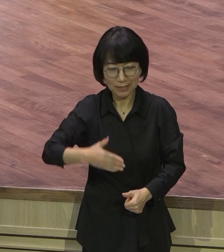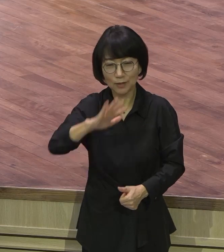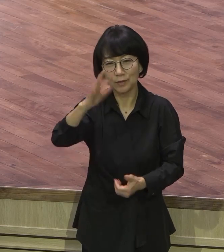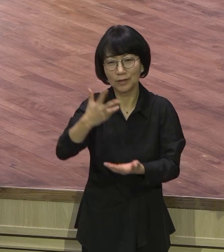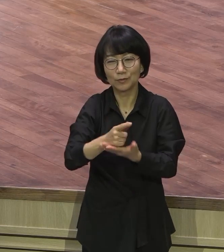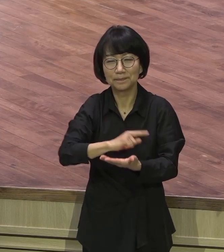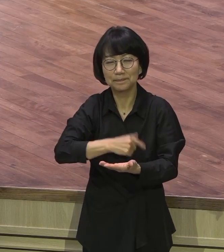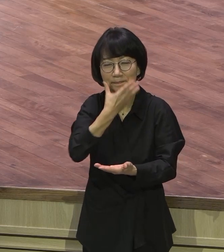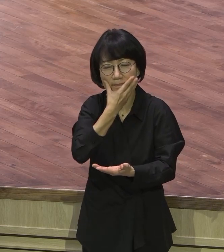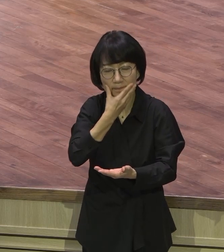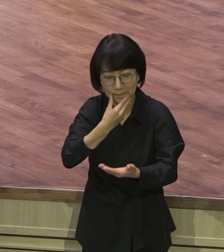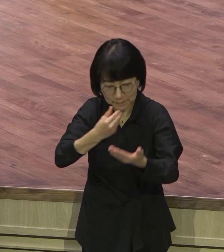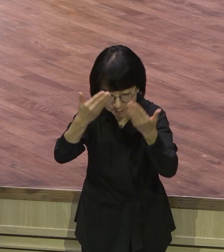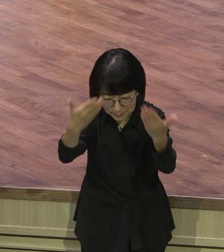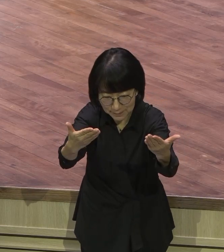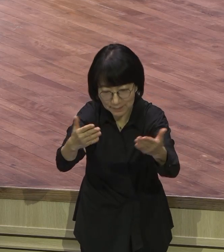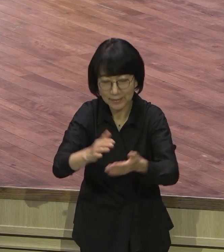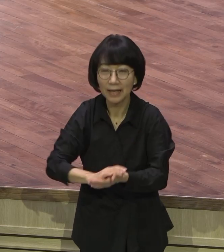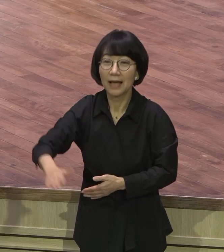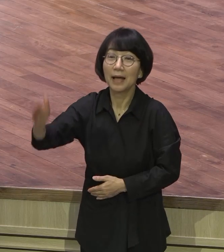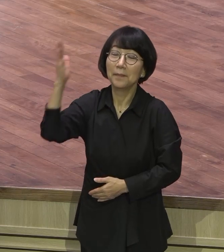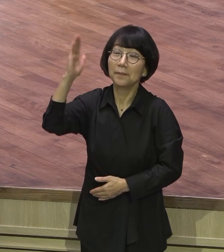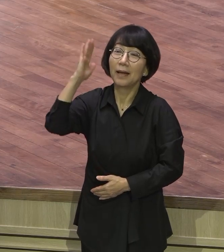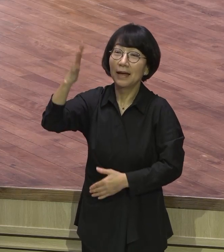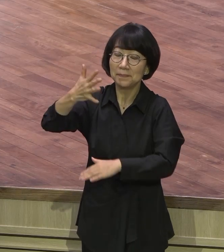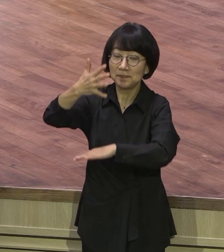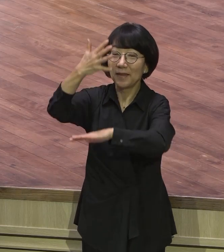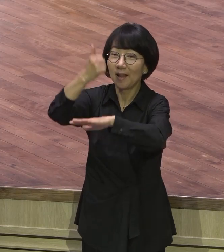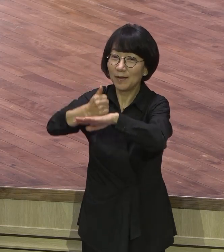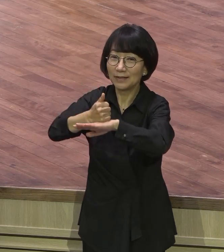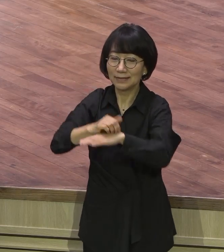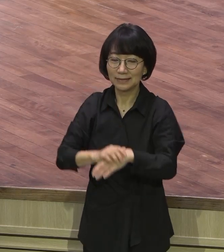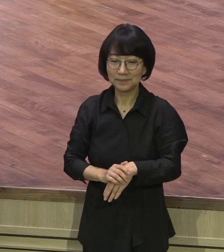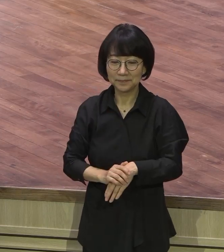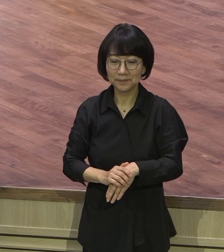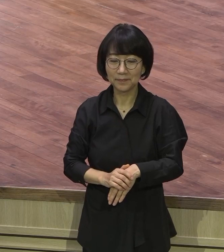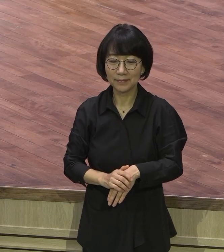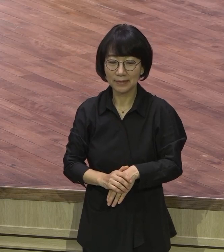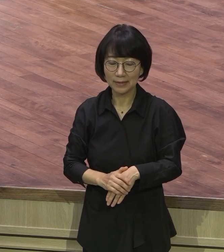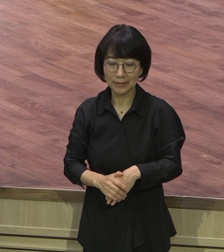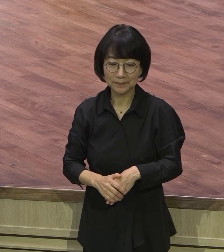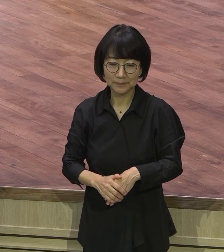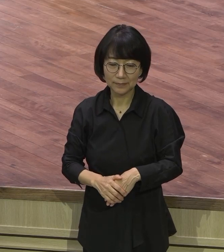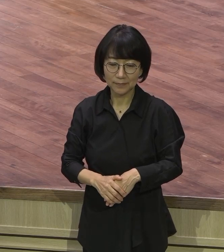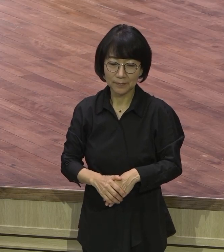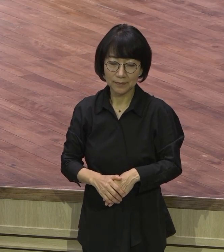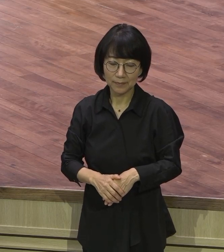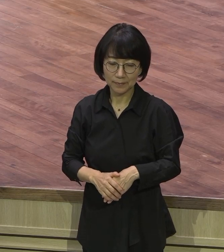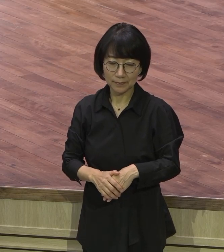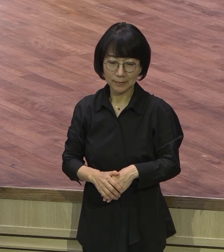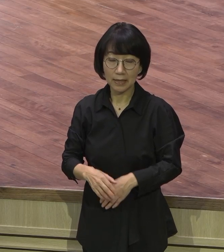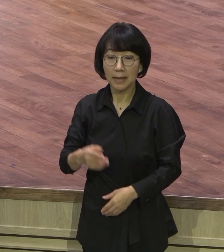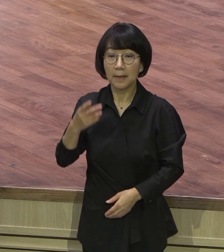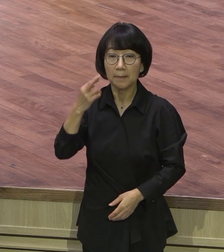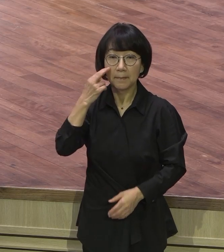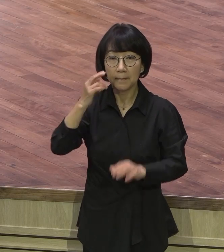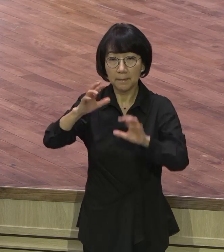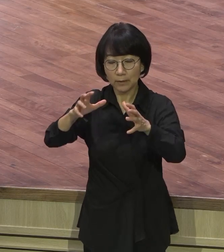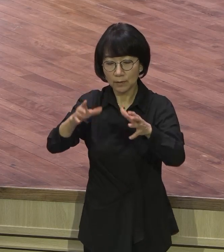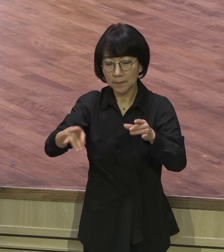미국의 백화점왕을 불리는 제이씨 펜이란 유명한 이런